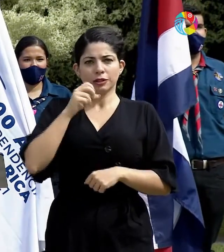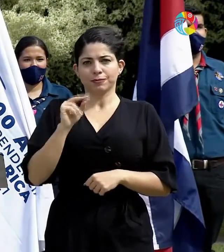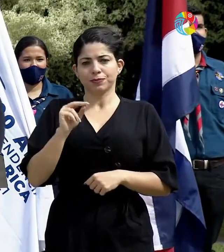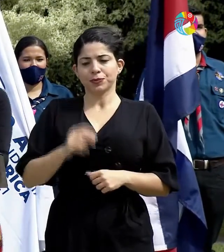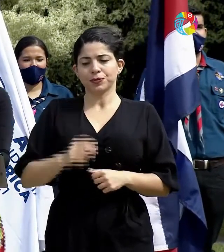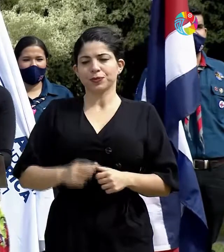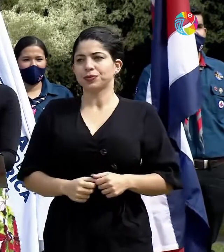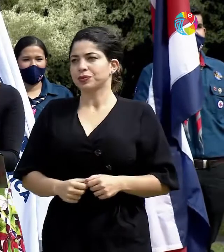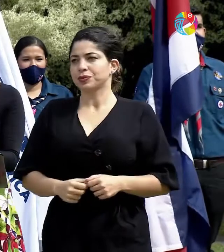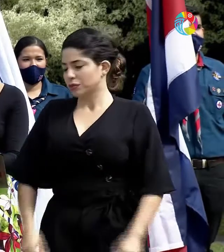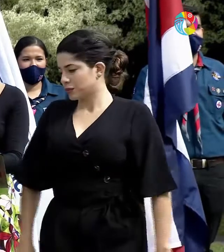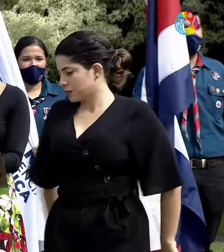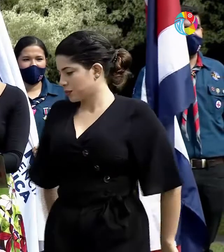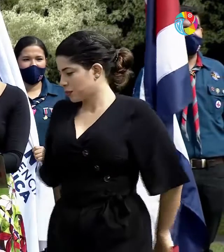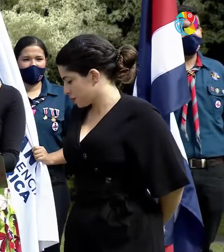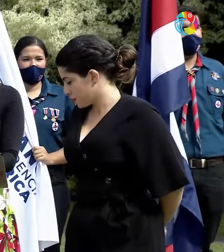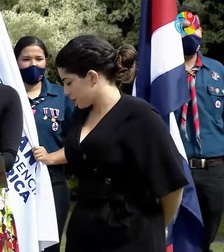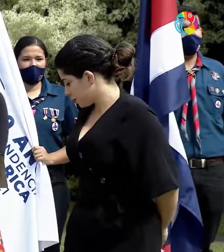nacional.